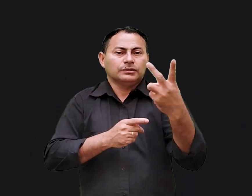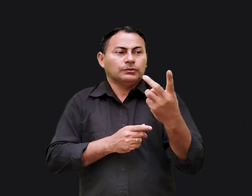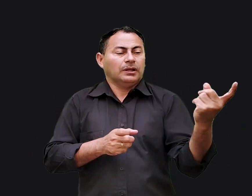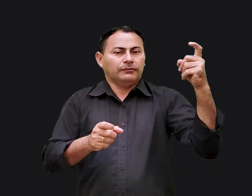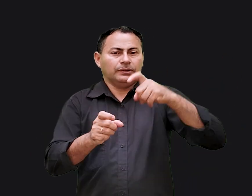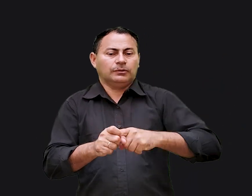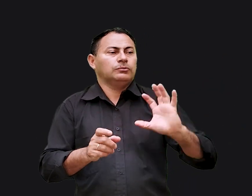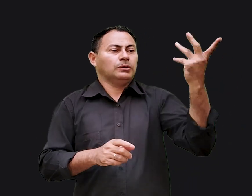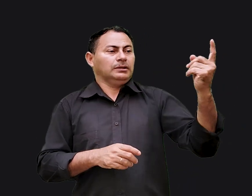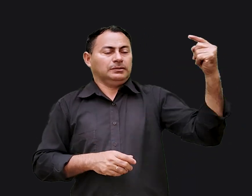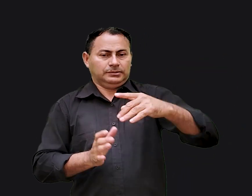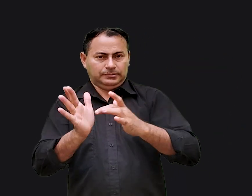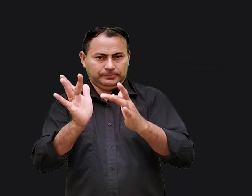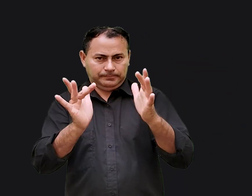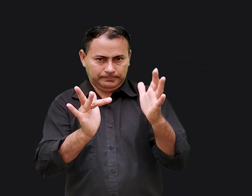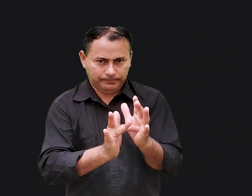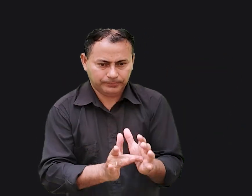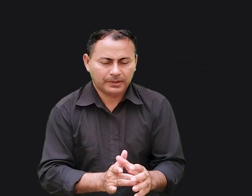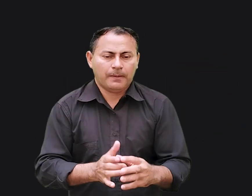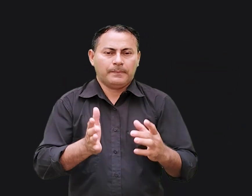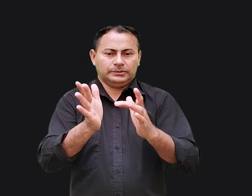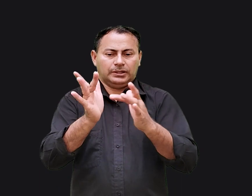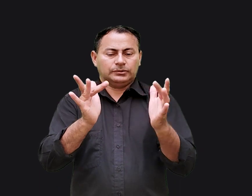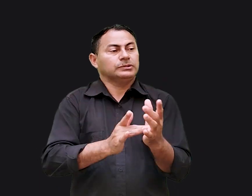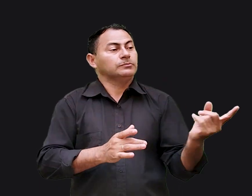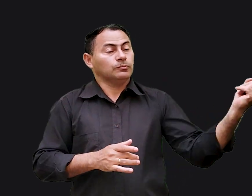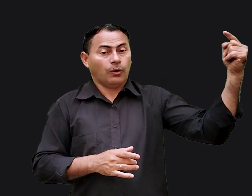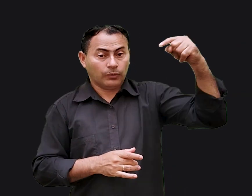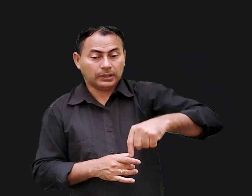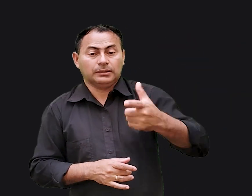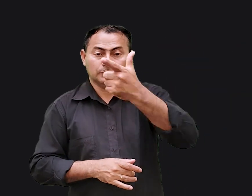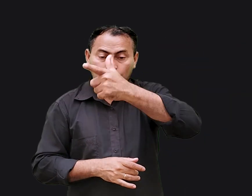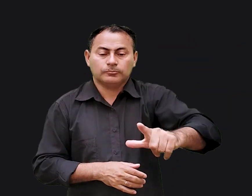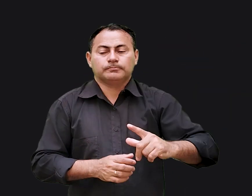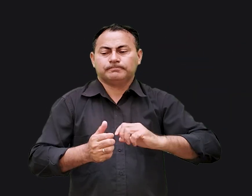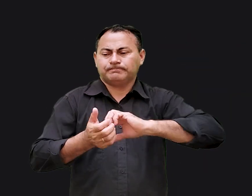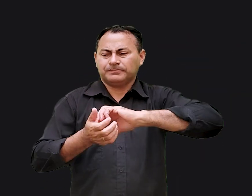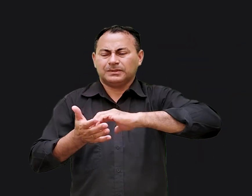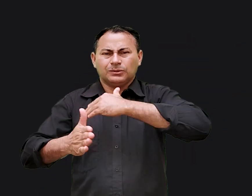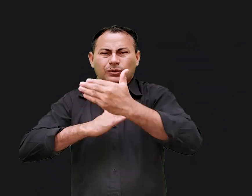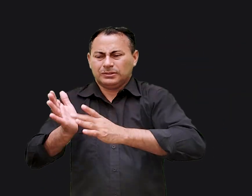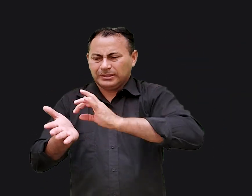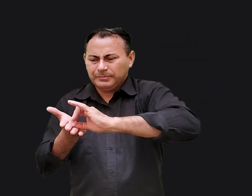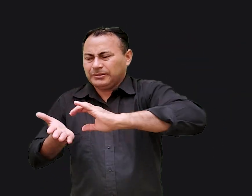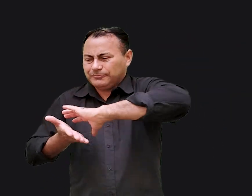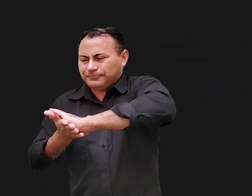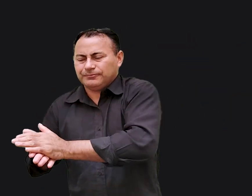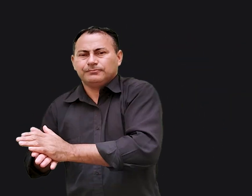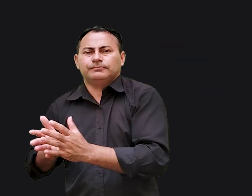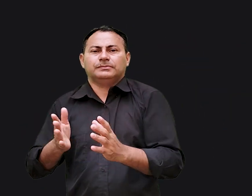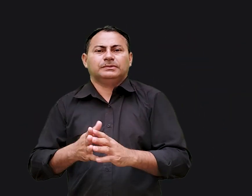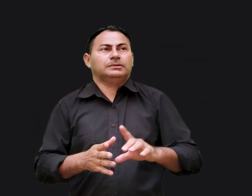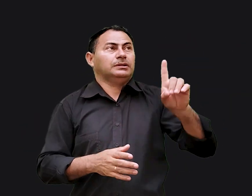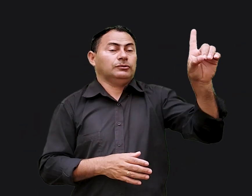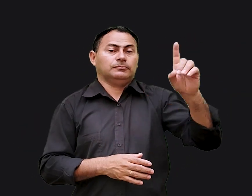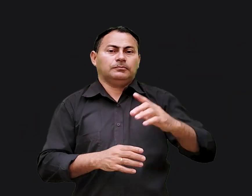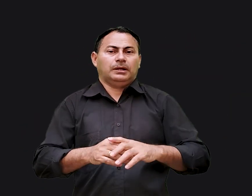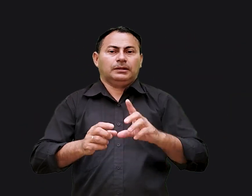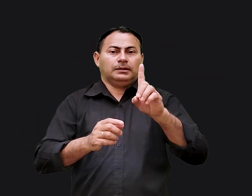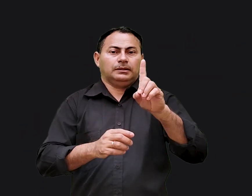ou advento do Messias. O Messias voltará e se vingará de todos os inimigos de Deus. Mas Jesus parou no meio